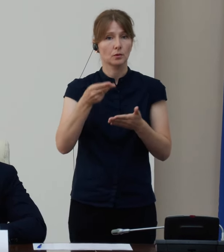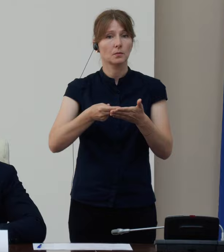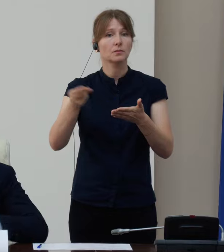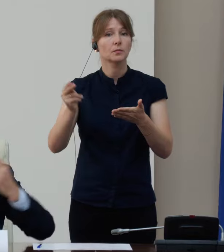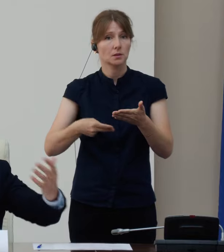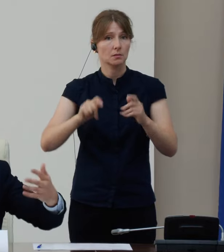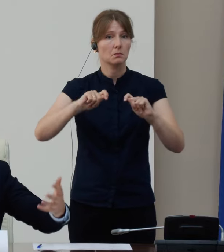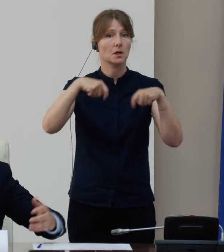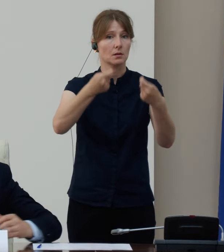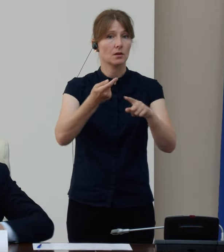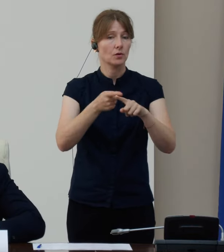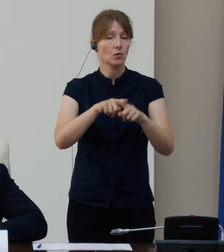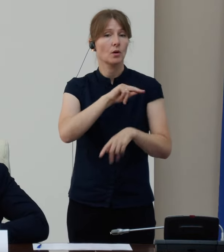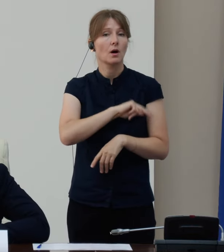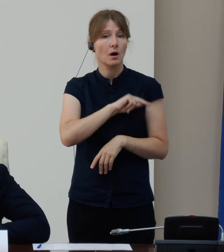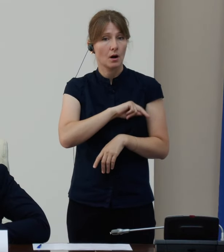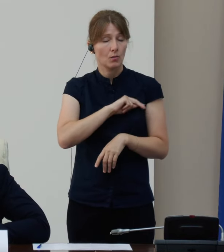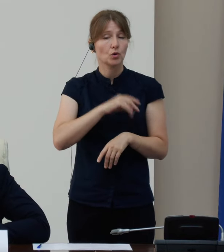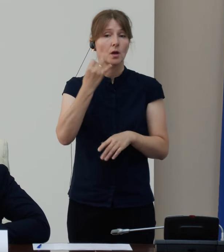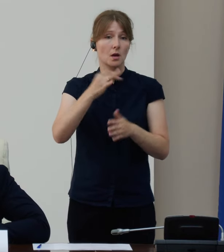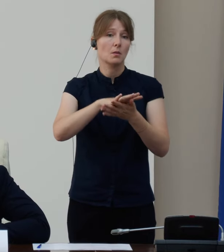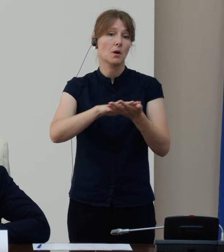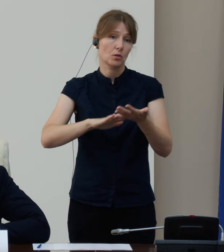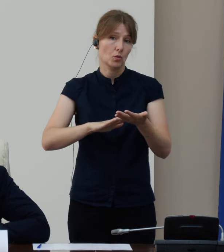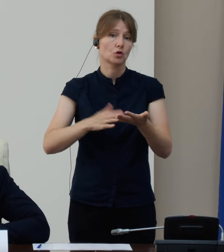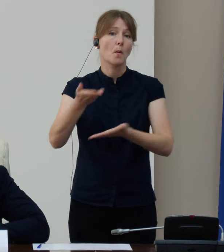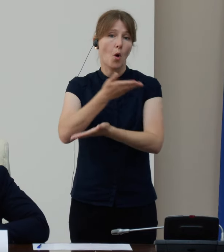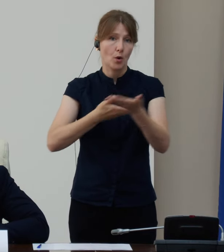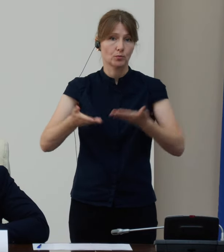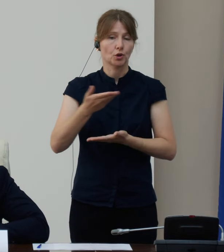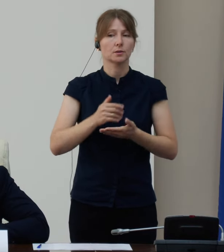mea este să rămânem să discutăm un pic.